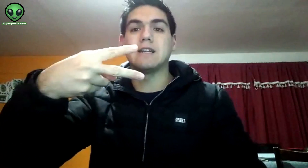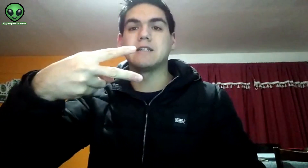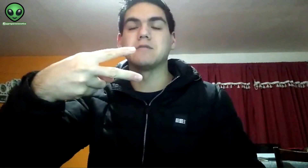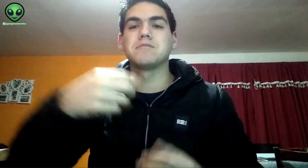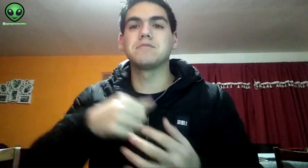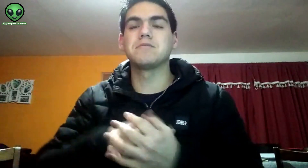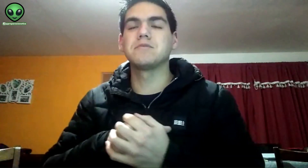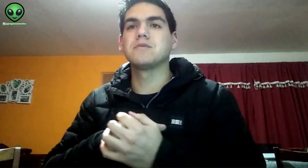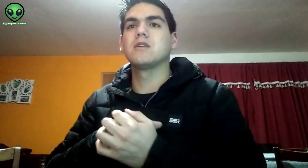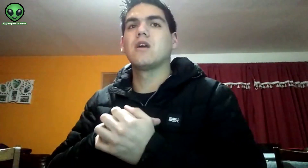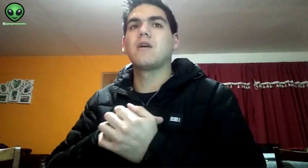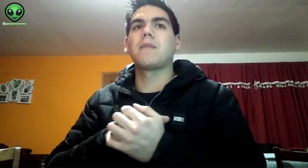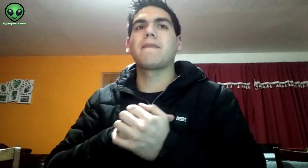Kendry.